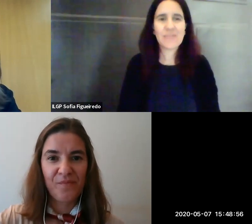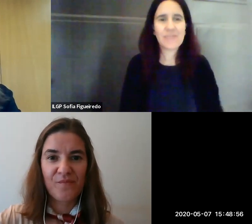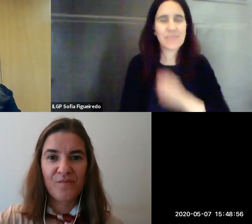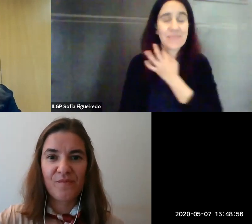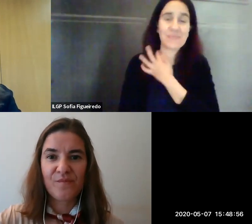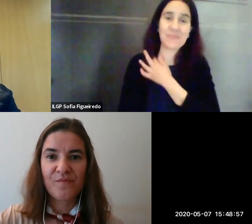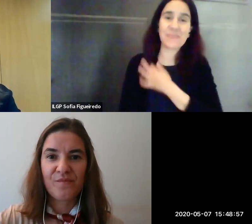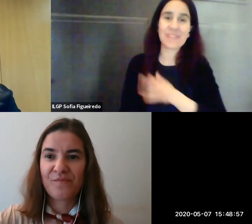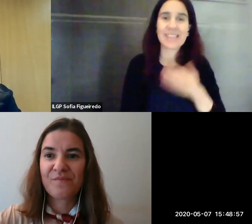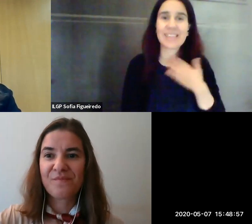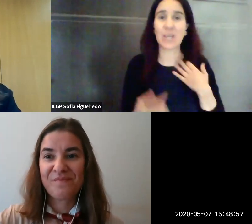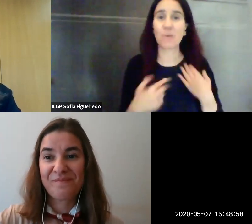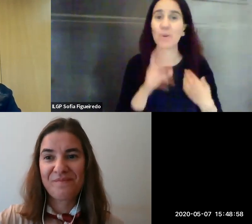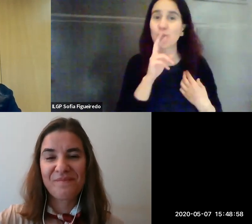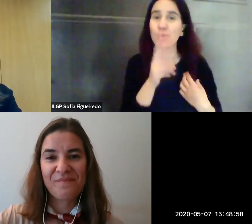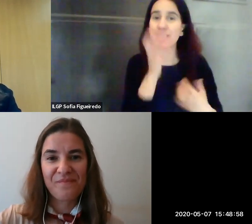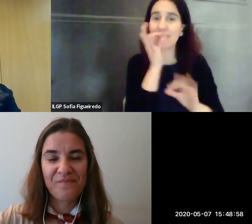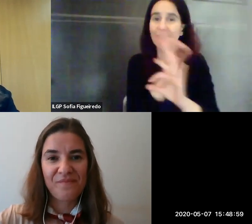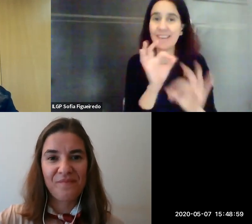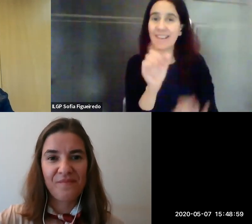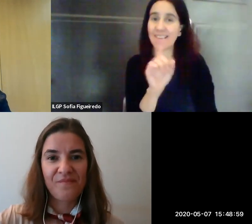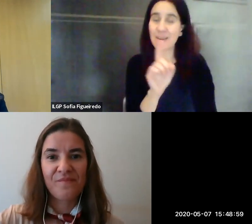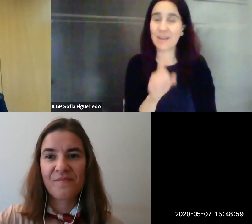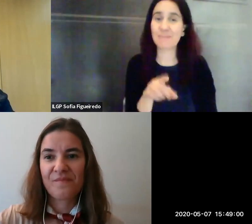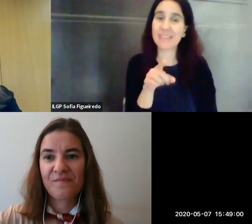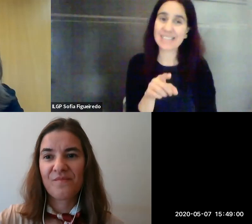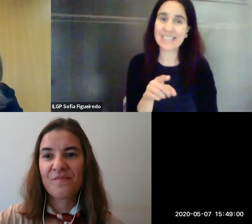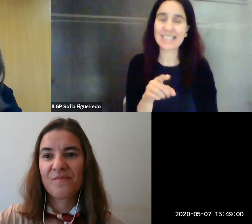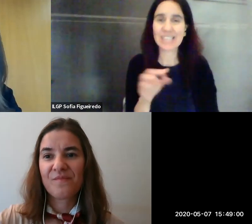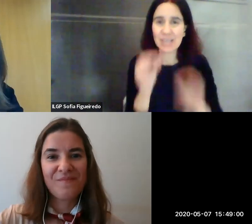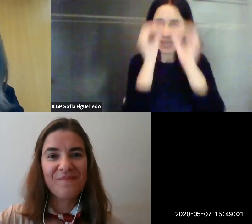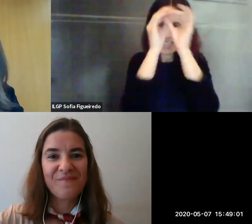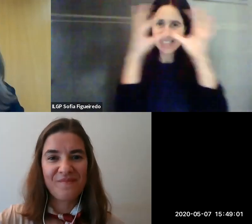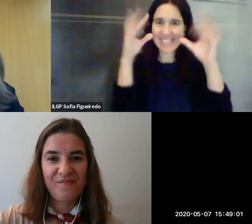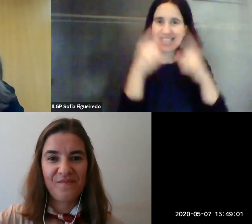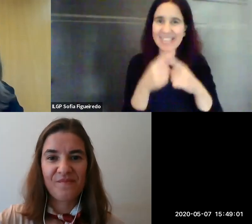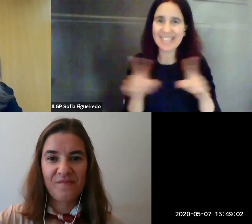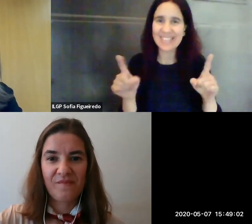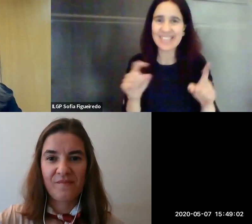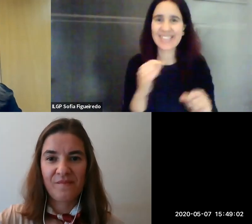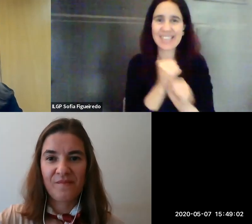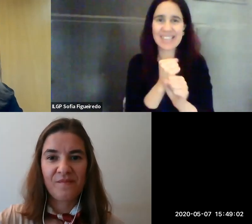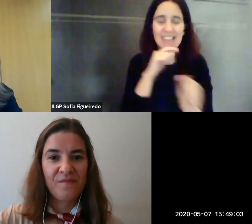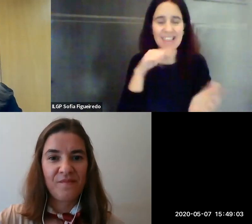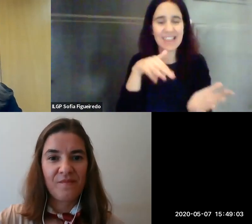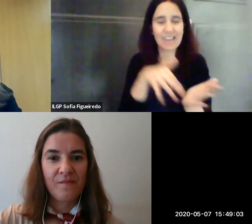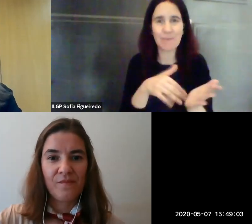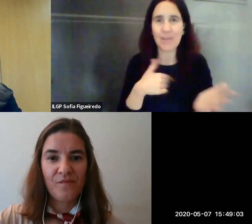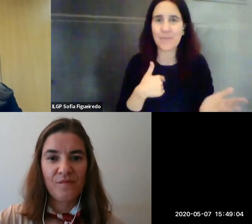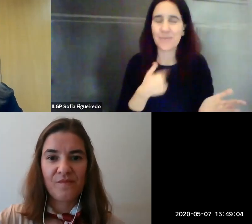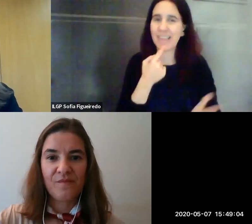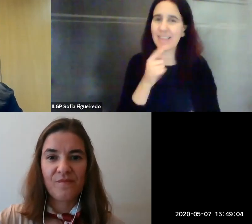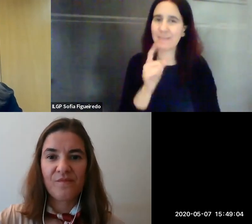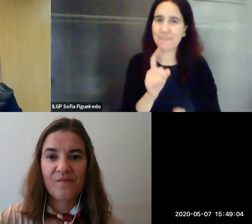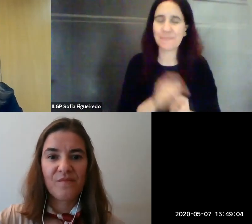Eu não sei se sou a pessoa ideal para responder, porque aí já entra com outros conceitos de trabalho que já me ultrapassam.